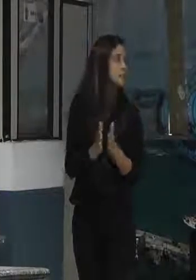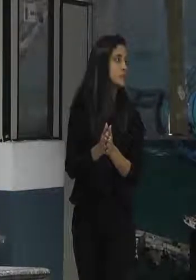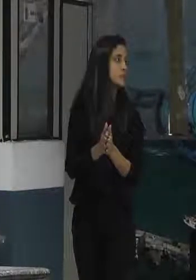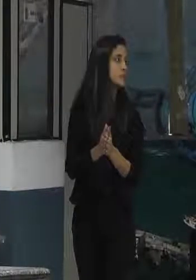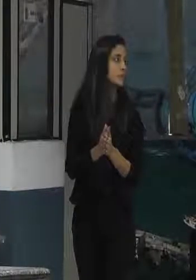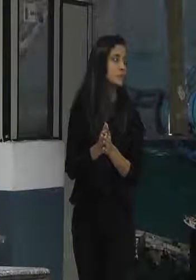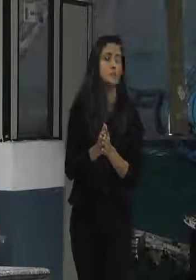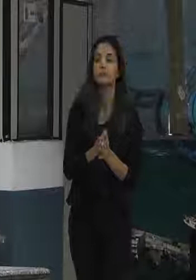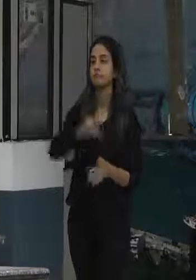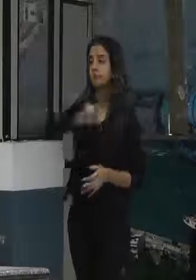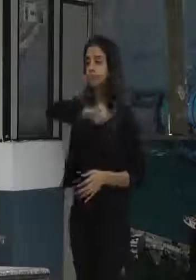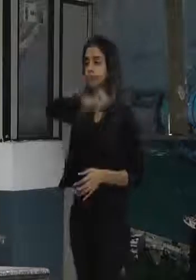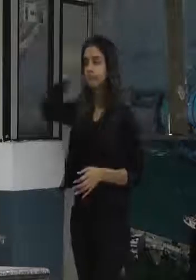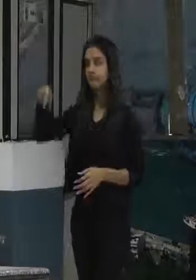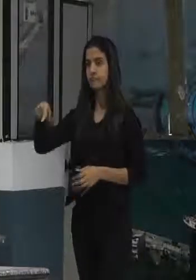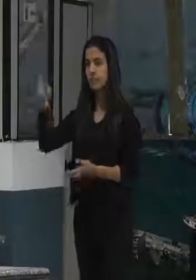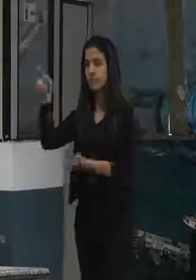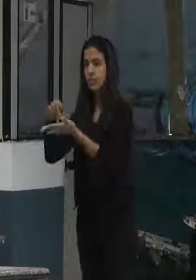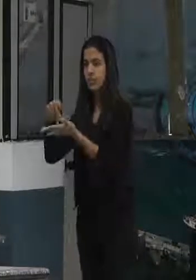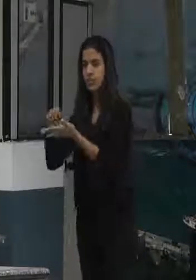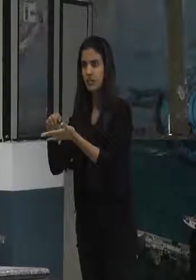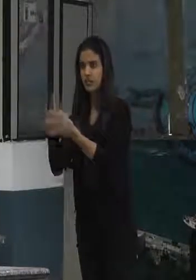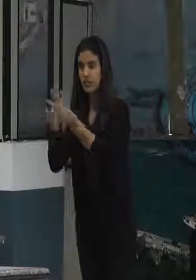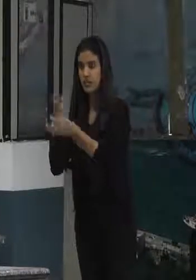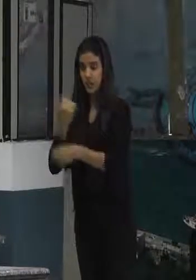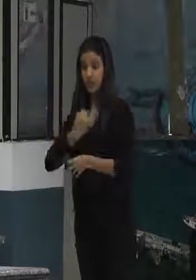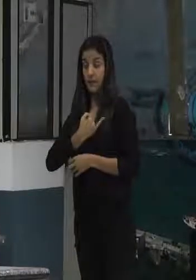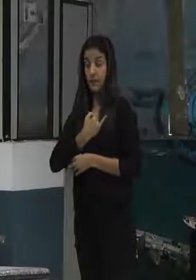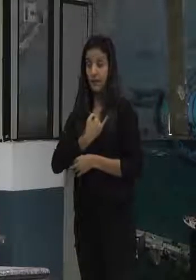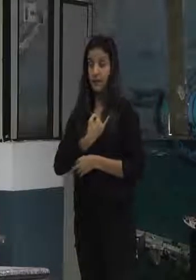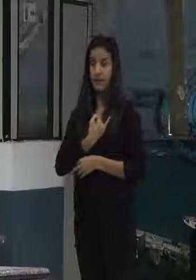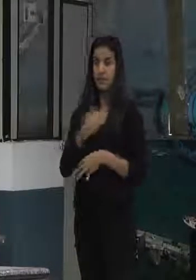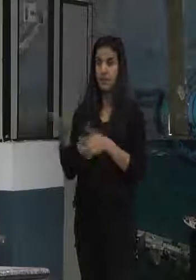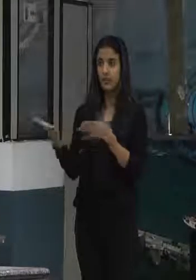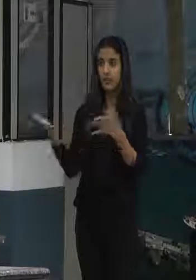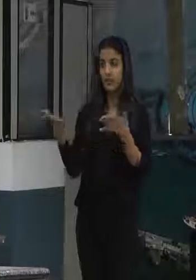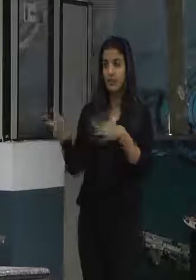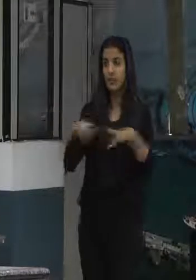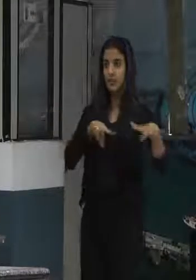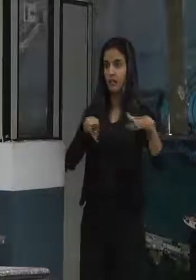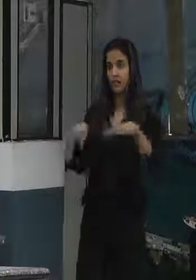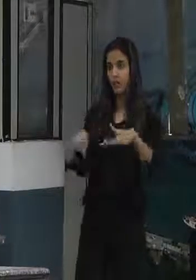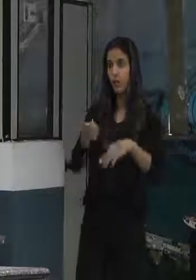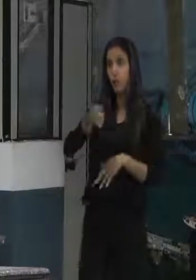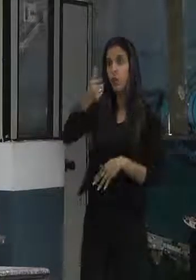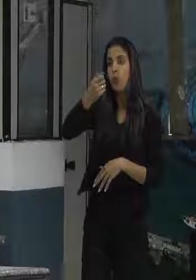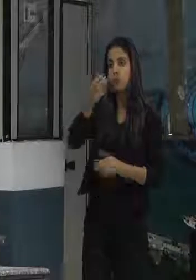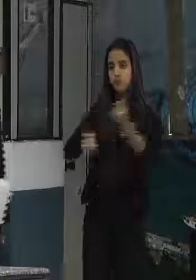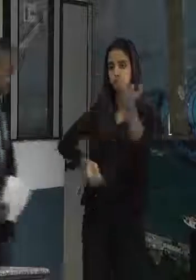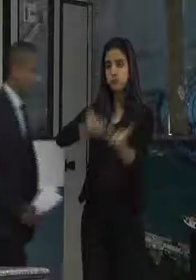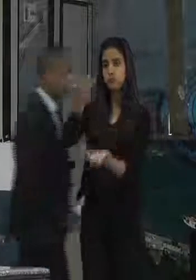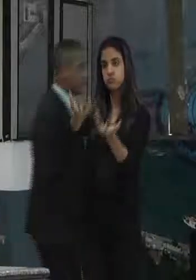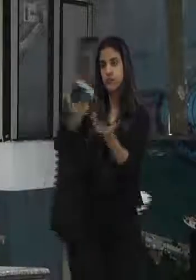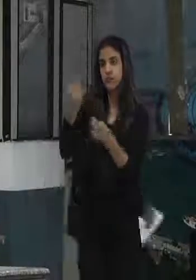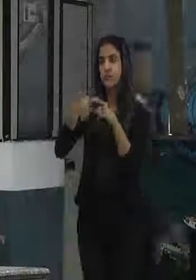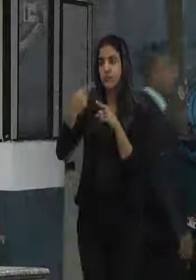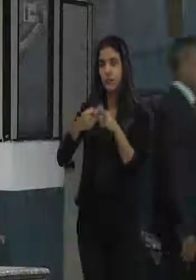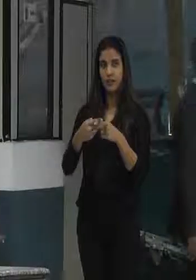cidade real, a gente tem aí o IME, que essa semana teve um risco de incêndio por falta